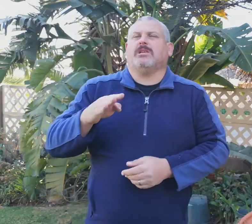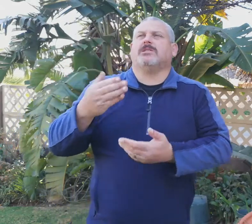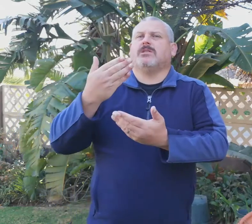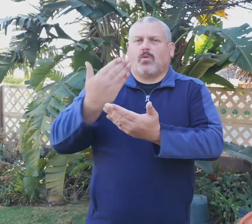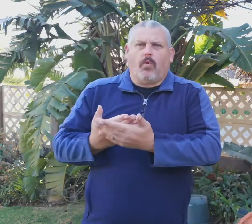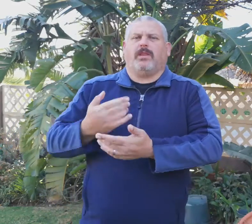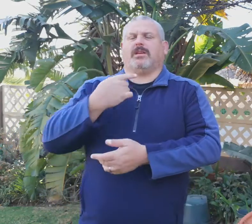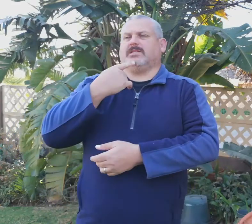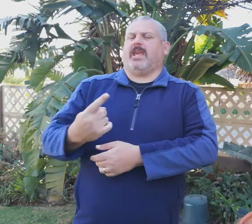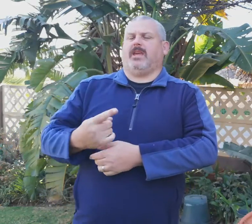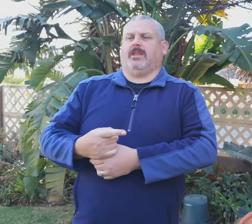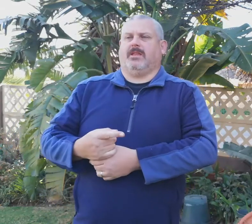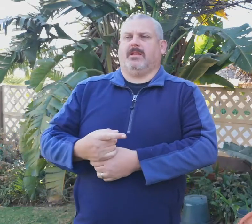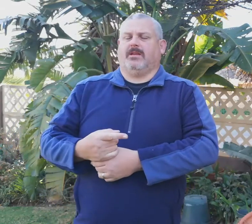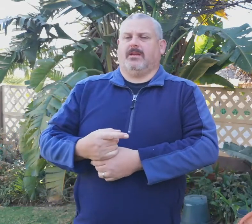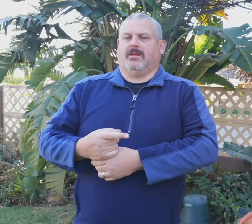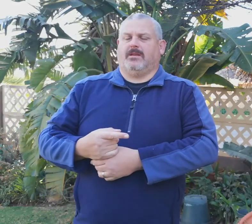Bartimeus kon versees